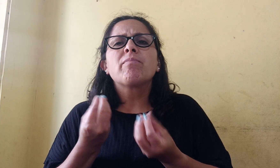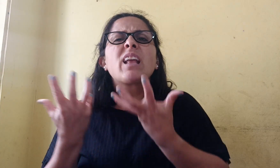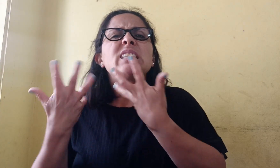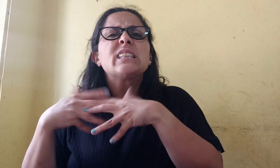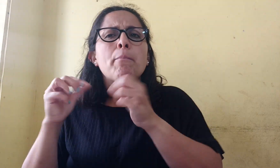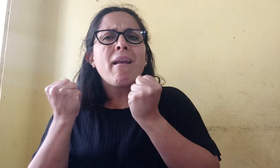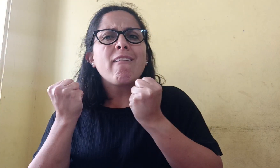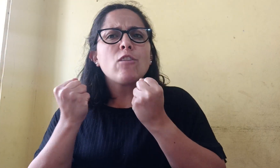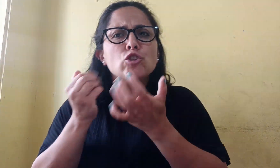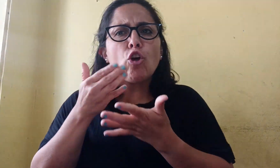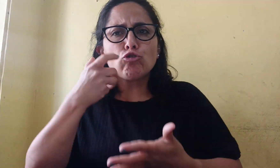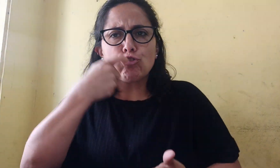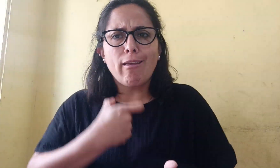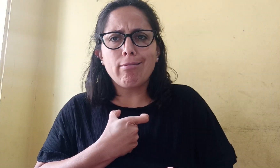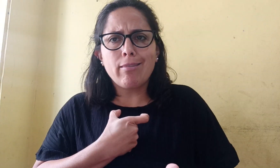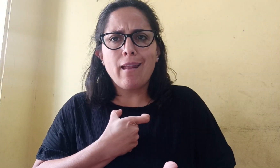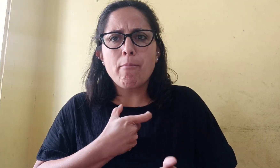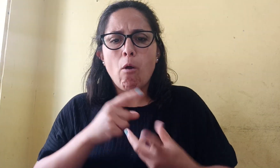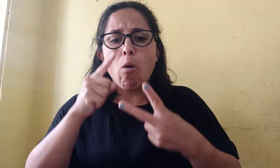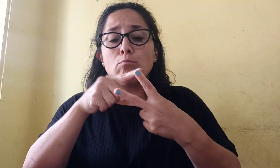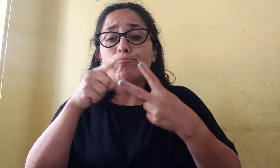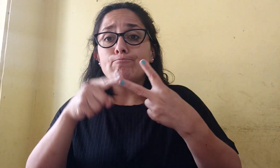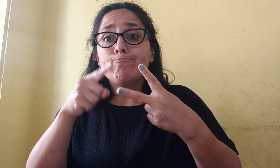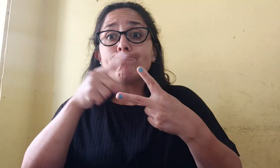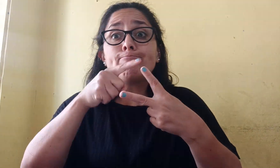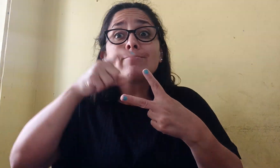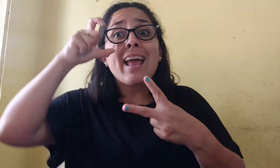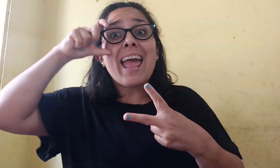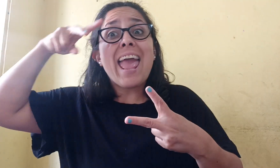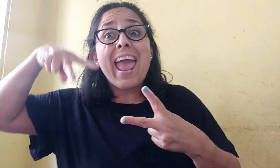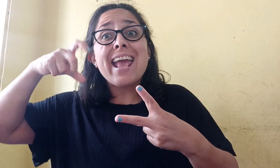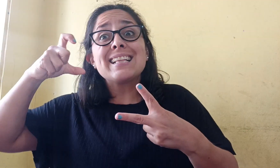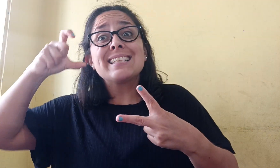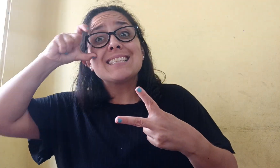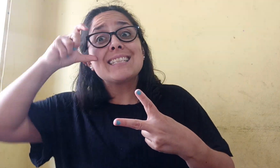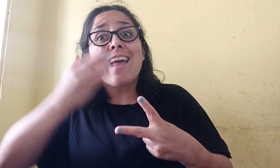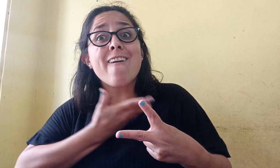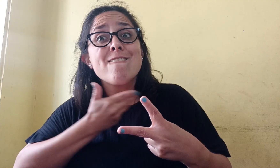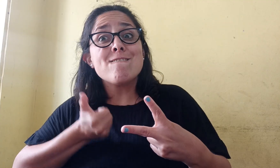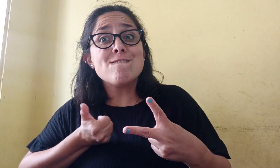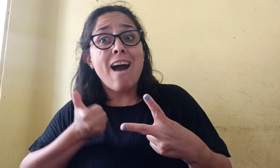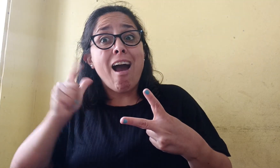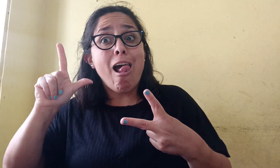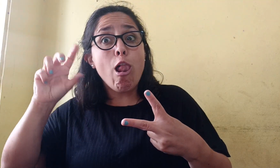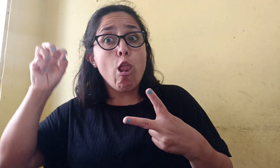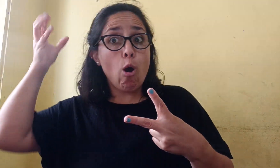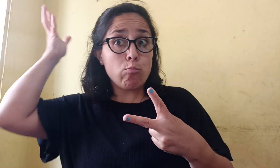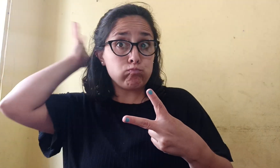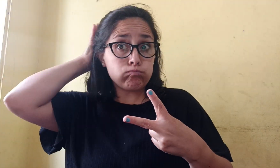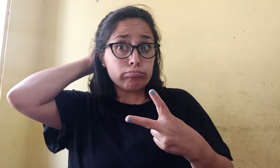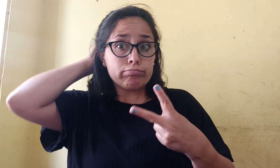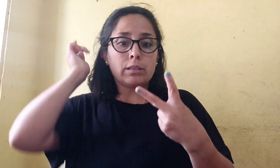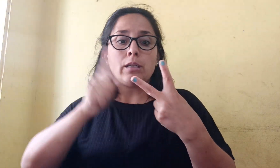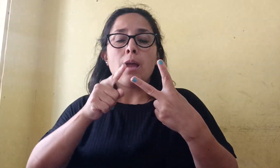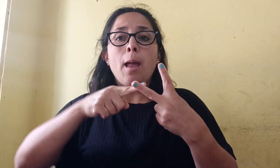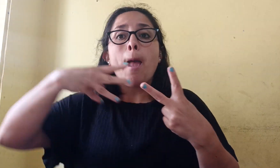central es el encéfalo y la médula, ¿sí? O sea que fíjense que está como en el eje del cuerpo, ¿sí?